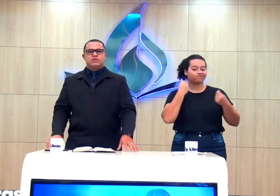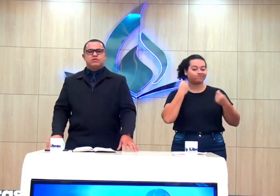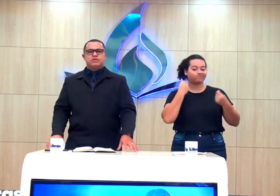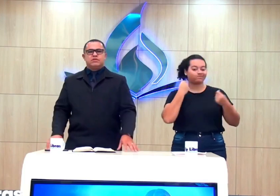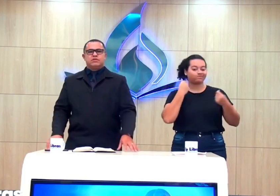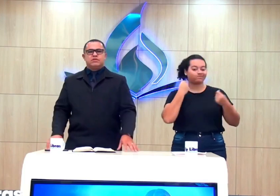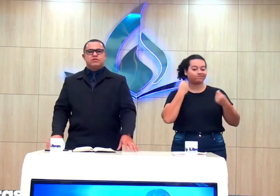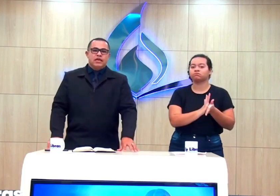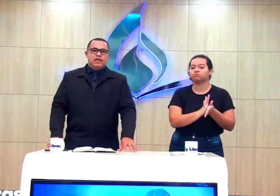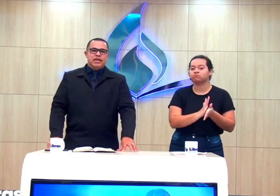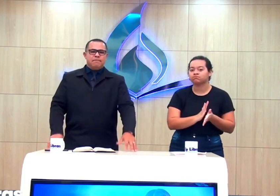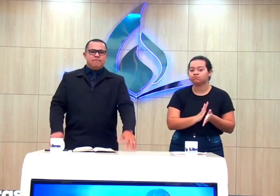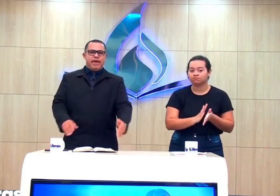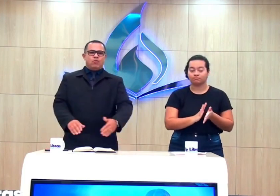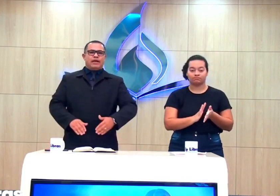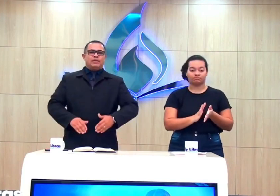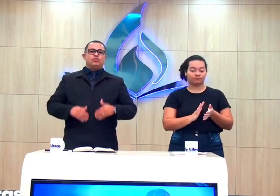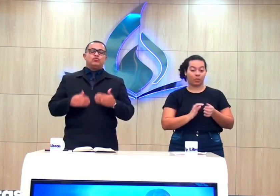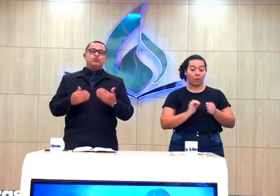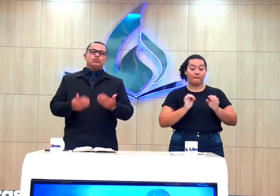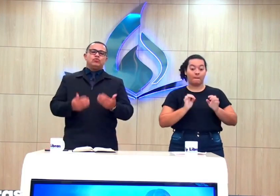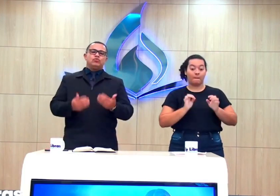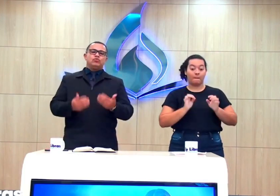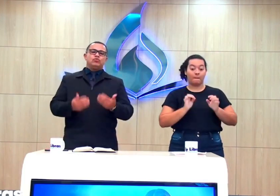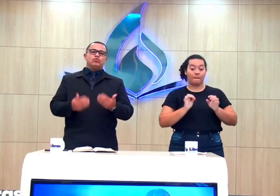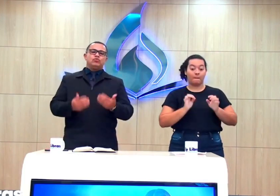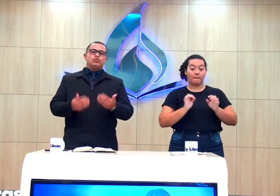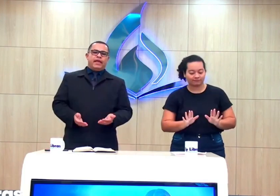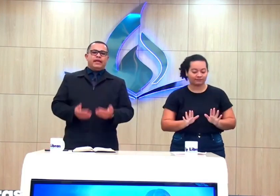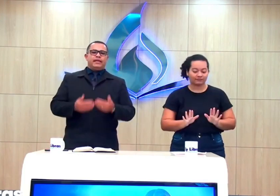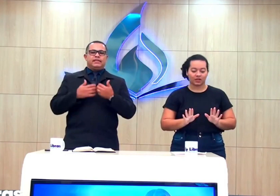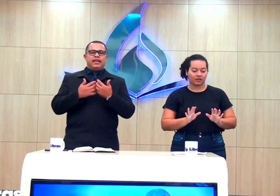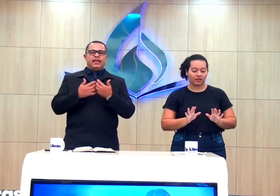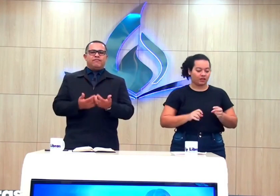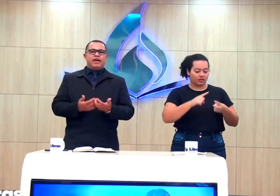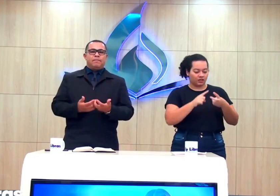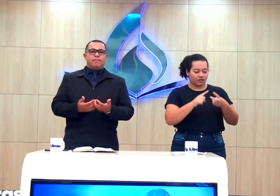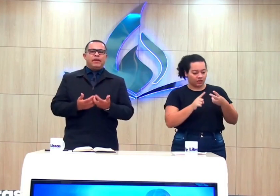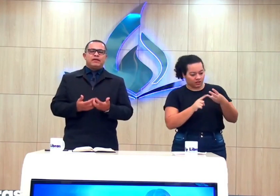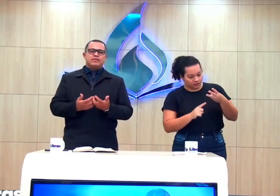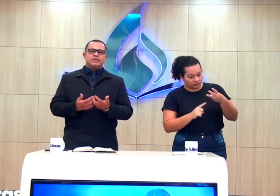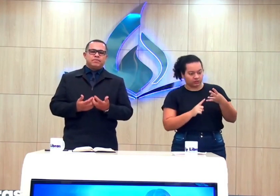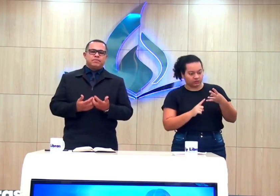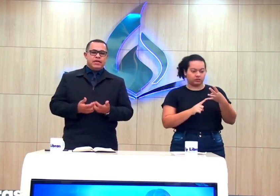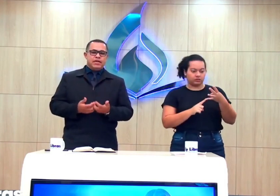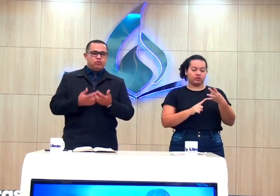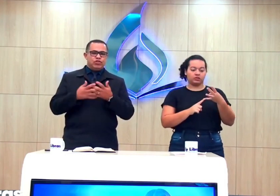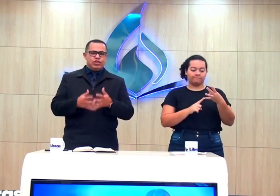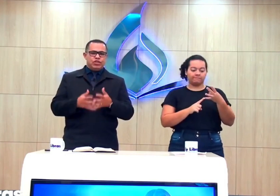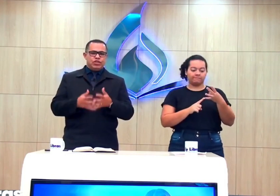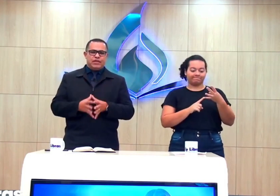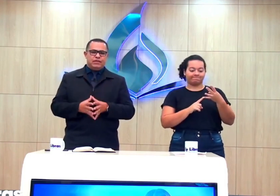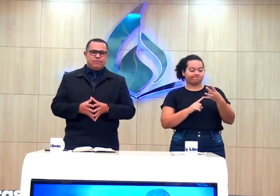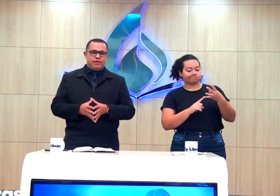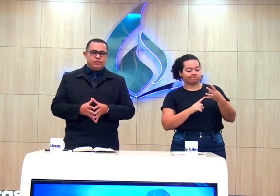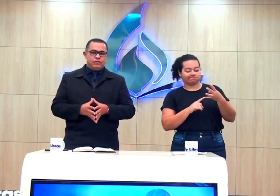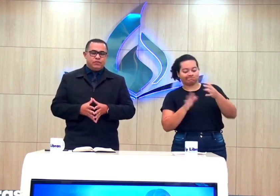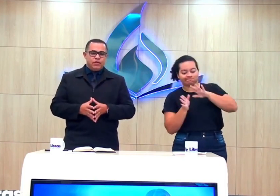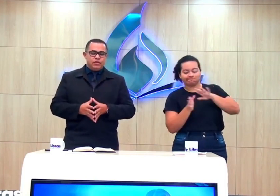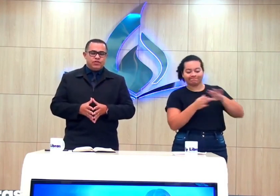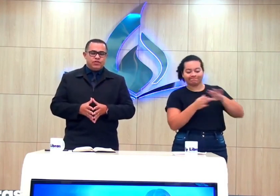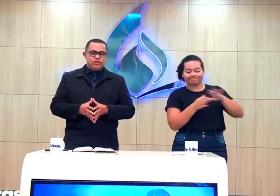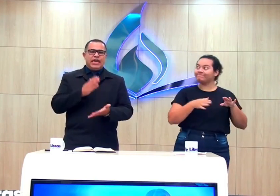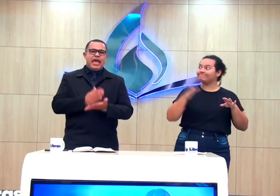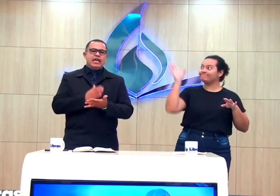algumas situações, e em meio a tudo isso, ele teve a percepção e o